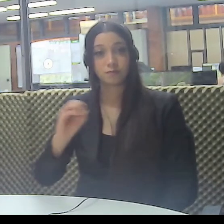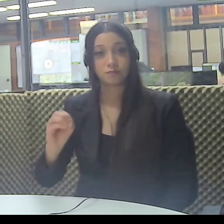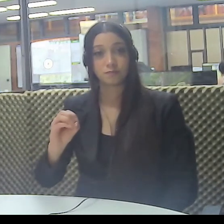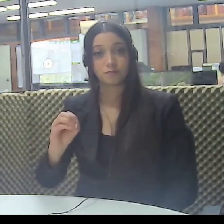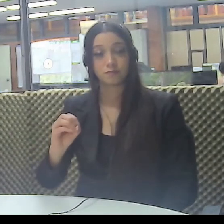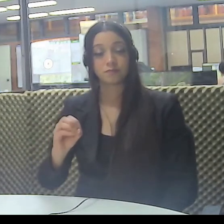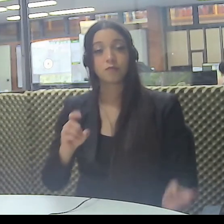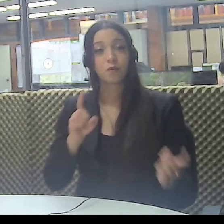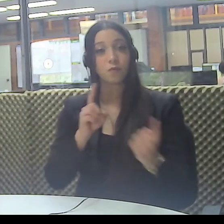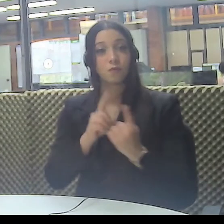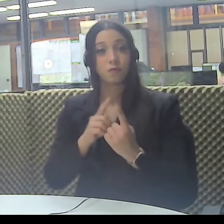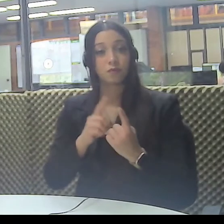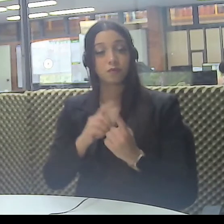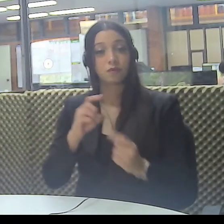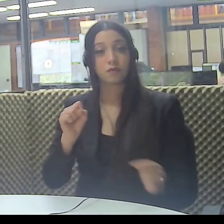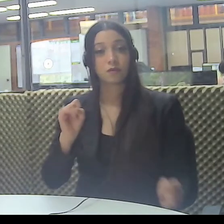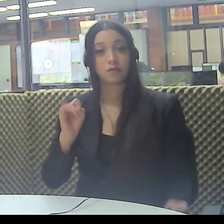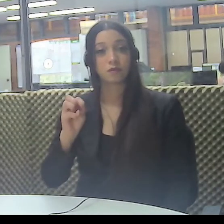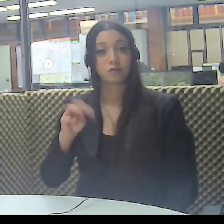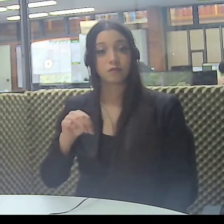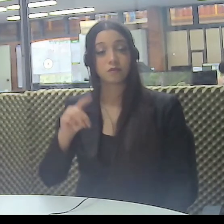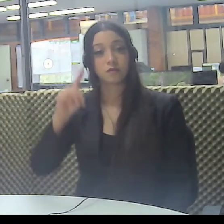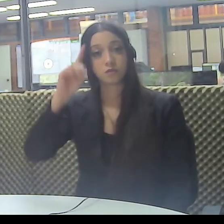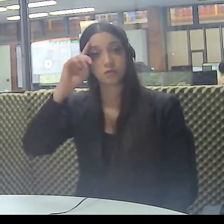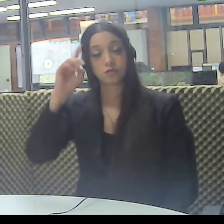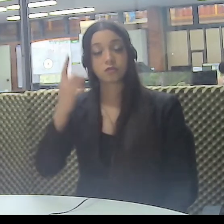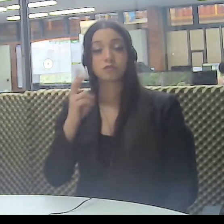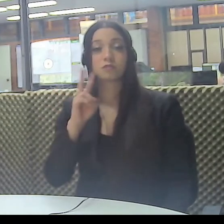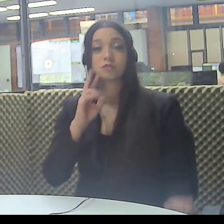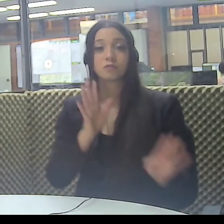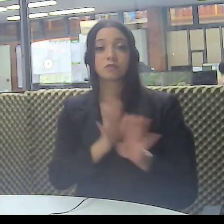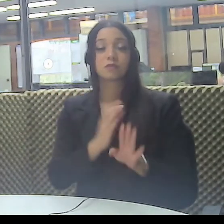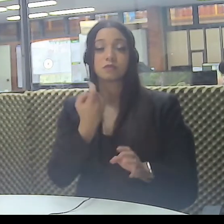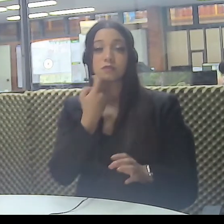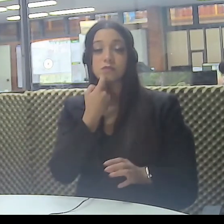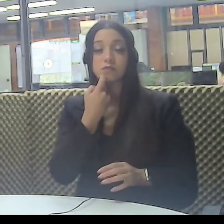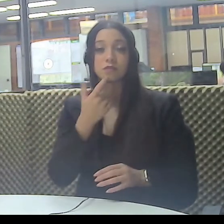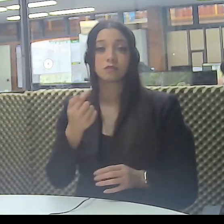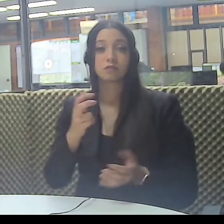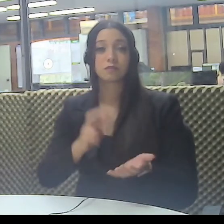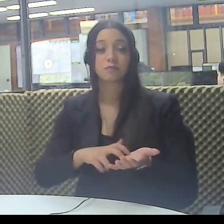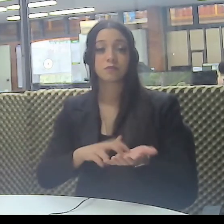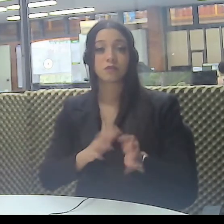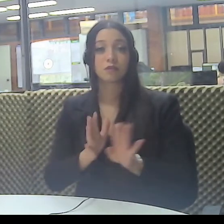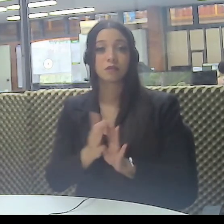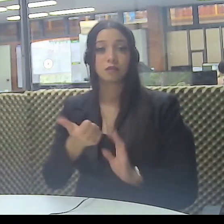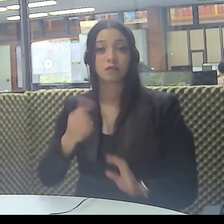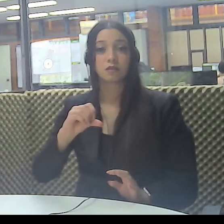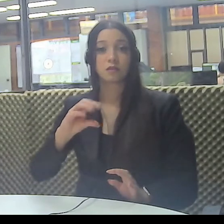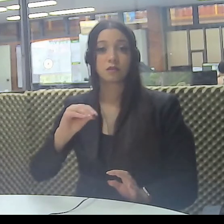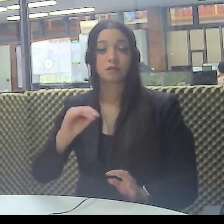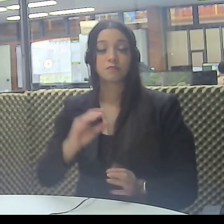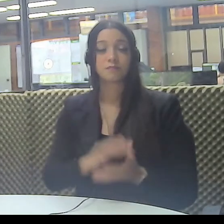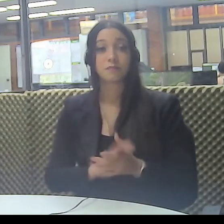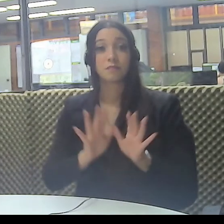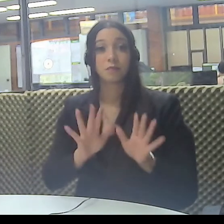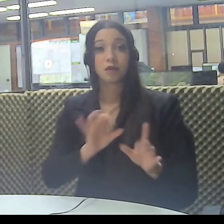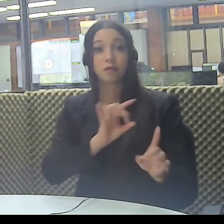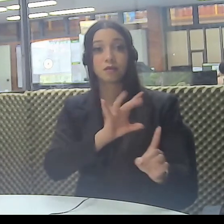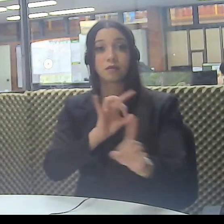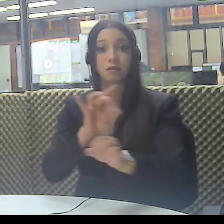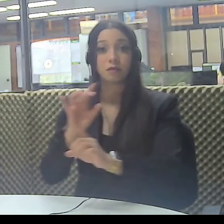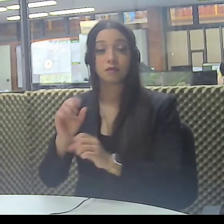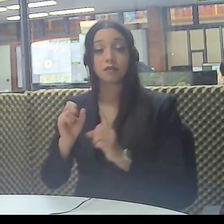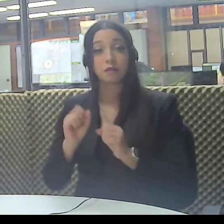3239-2800. O atendimento do SIM acontece nos dias úteis, das 7 da manhã às 7 da noite. Mas cada um de nós